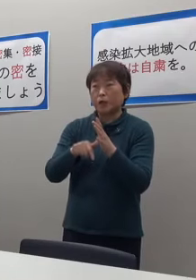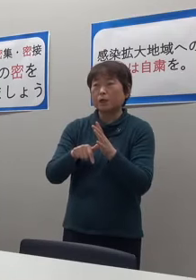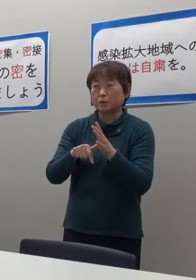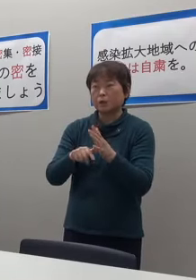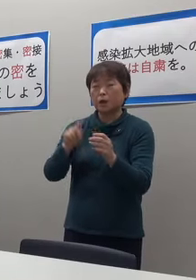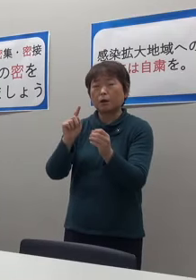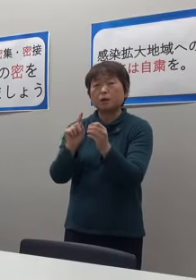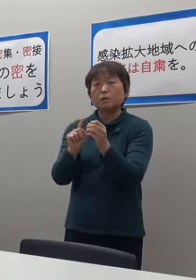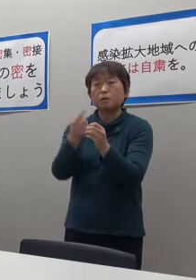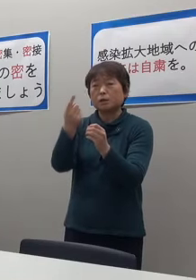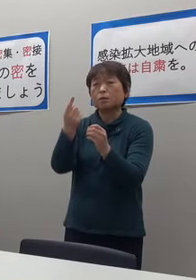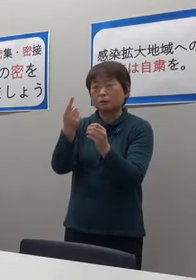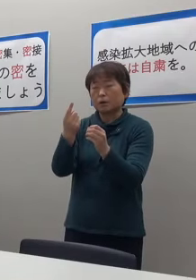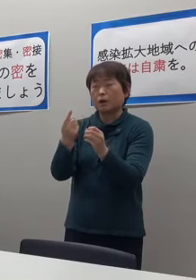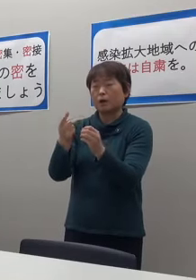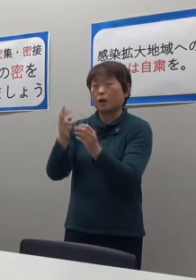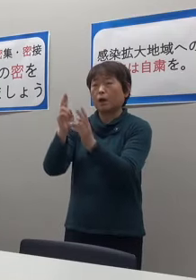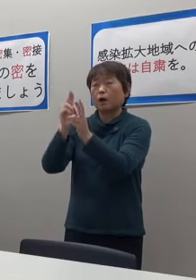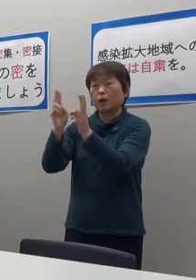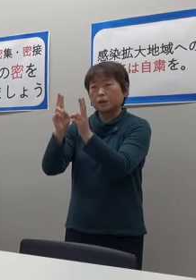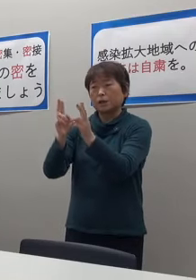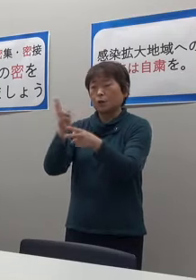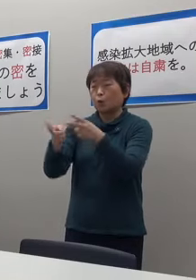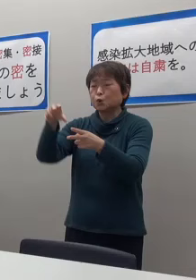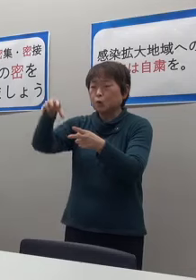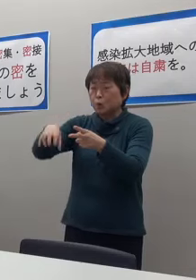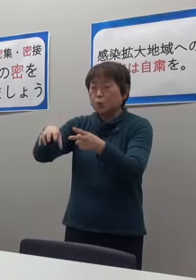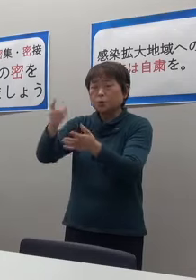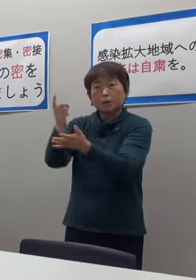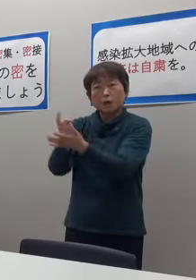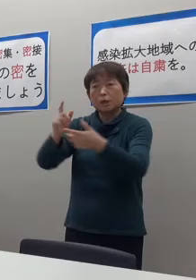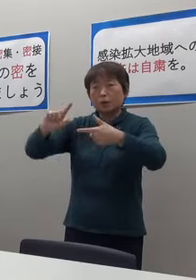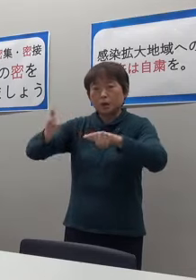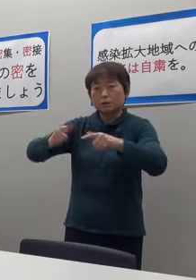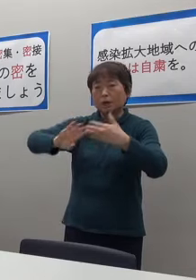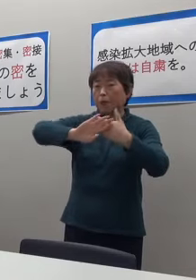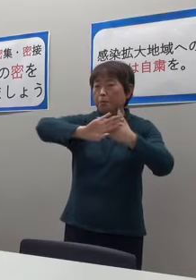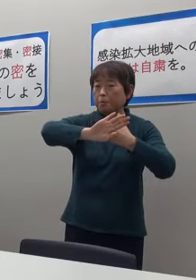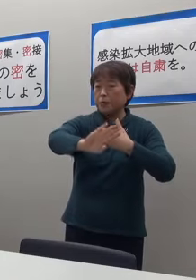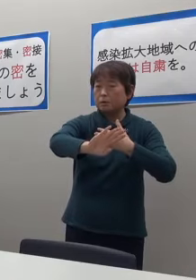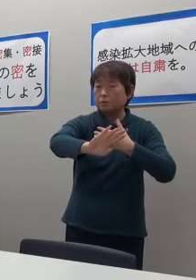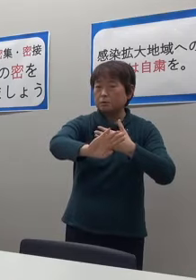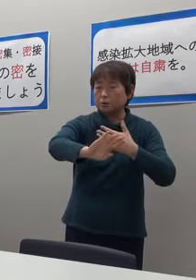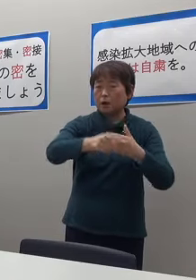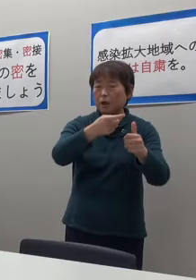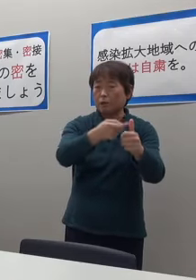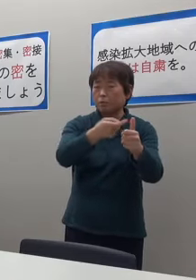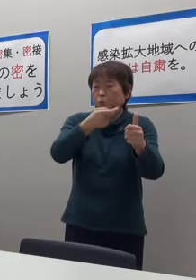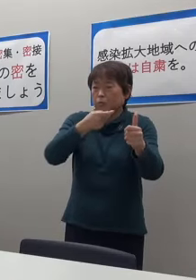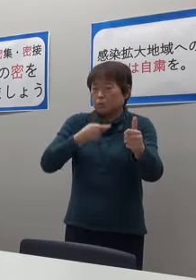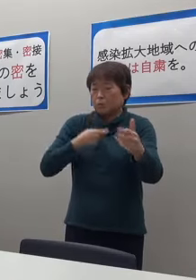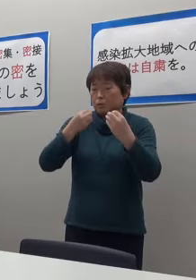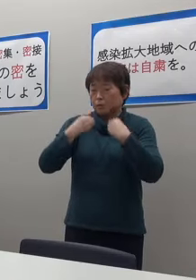場が従業員何人いて、まあ、今11人、まあ、プラス工場内では12人検査したわけ